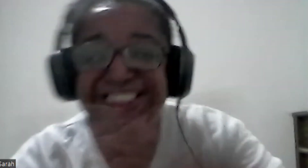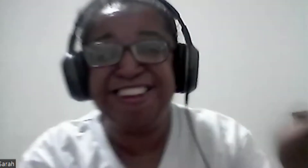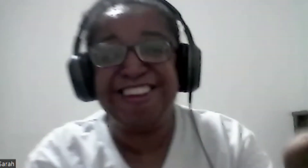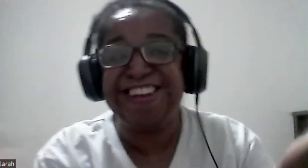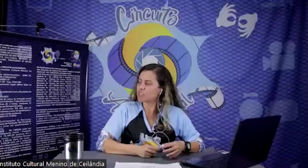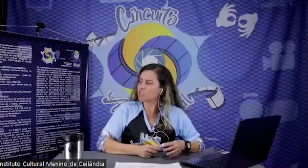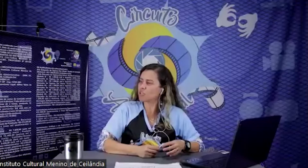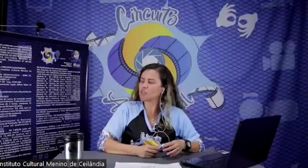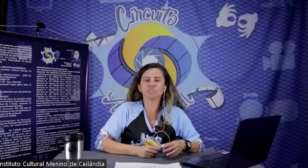mim? Bota de novo.